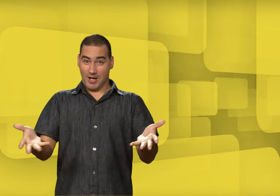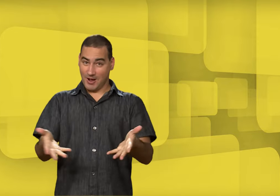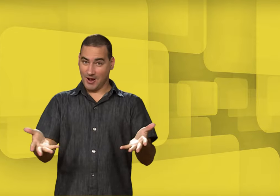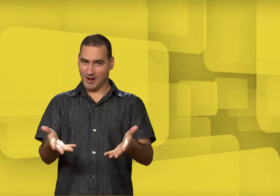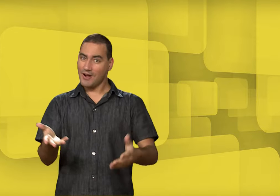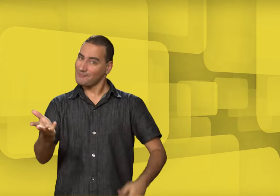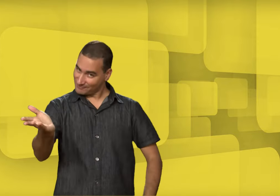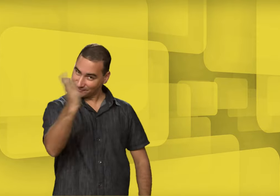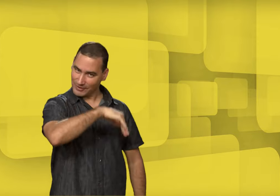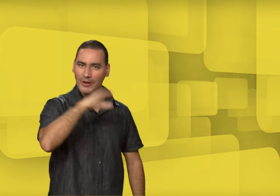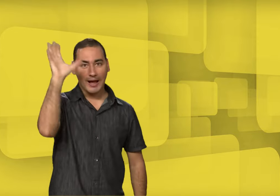Vamos aprender?